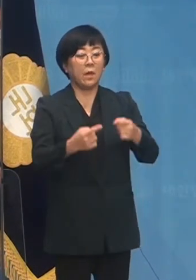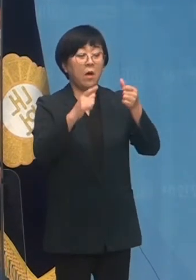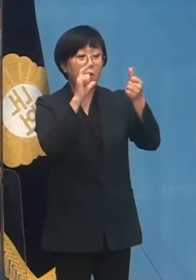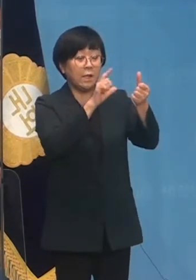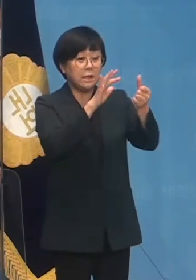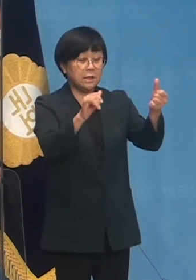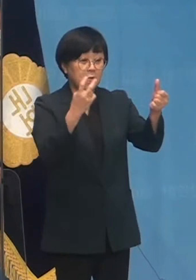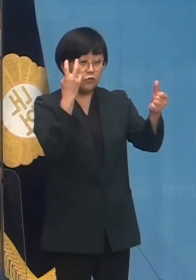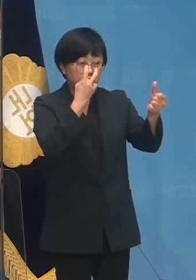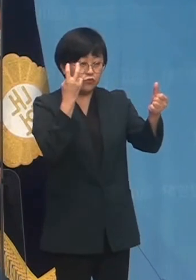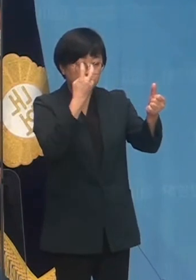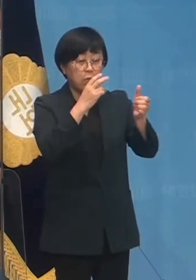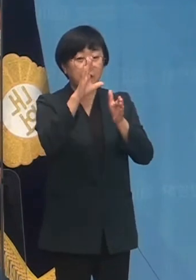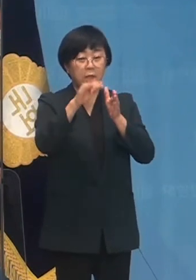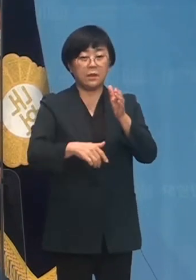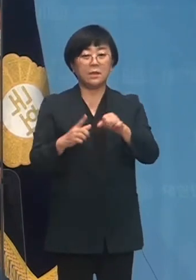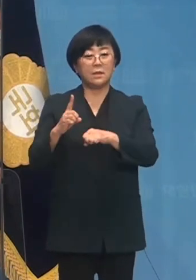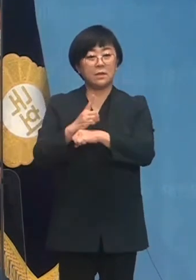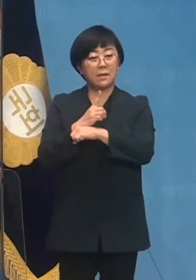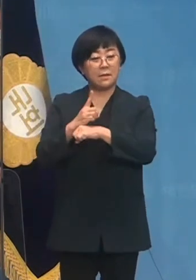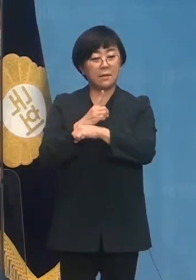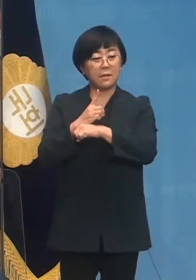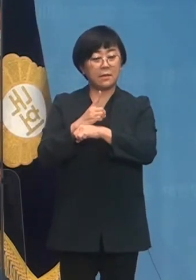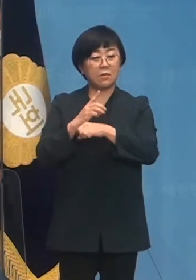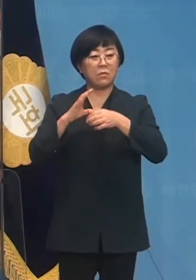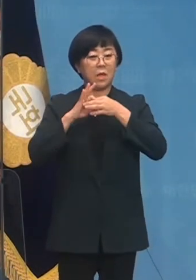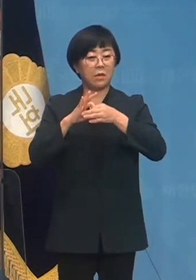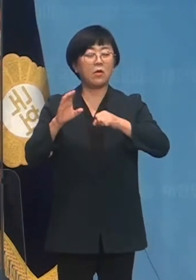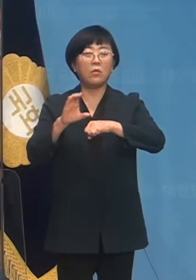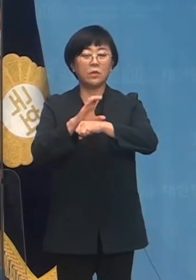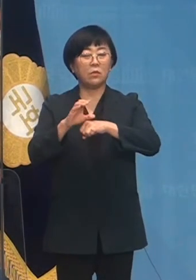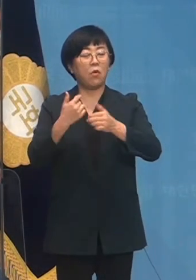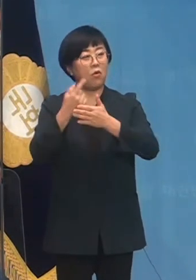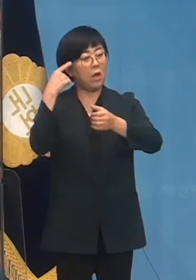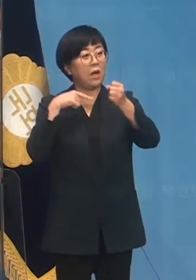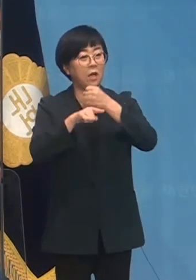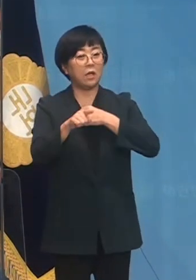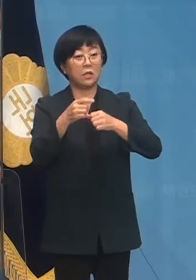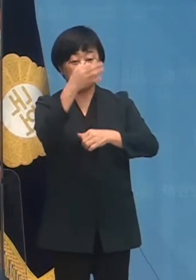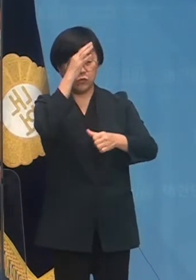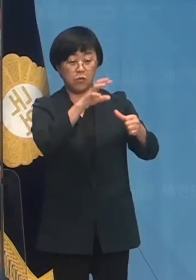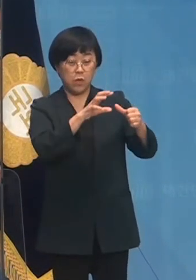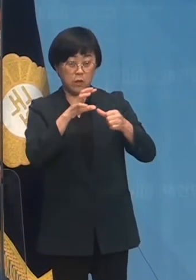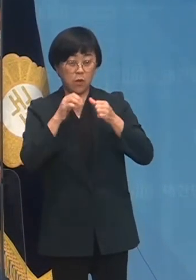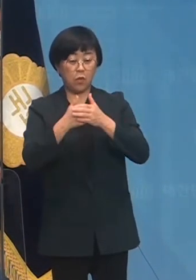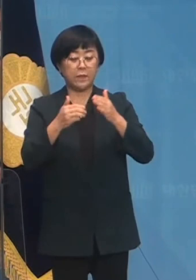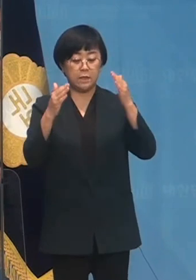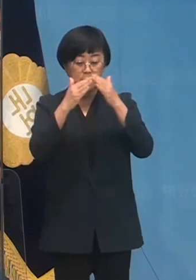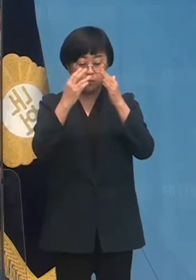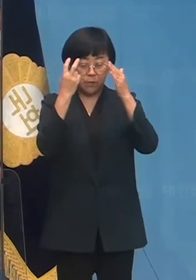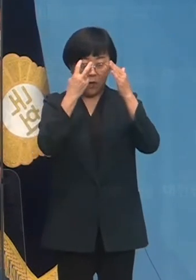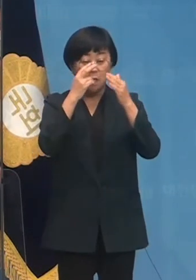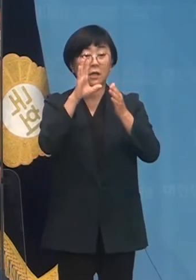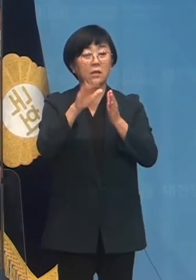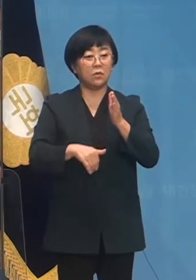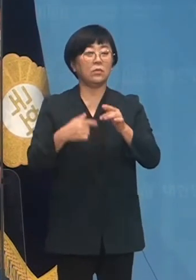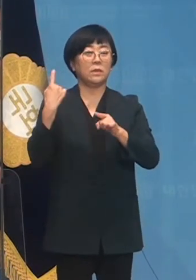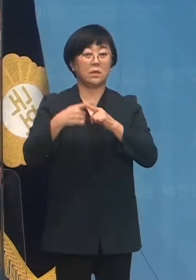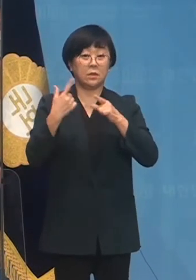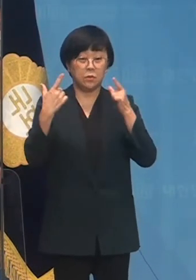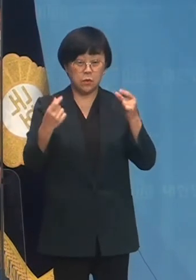확진자 추적 과정에서 디지털 과학 기술들을 최대한 활용하고 또 재택 관리에서도